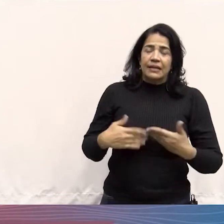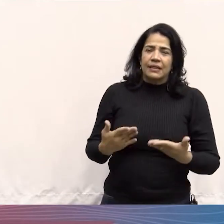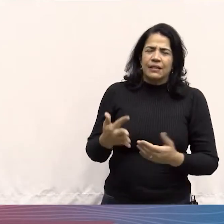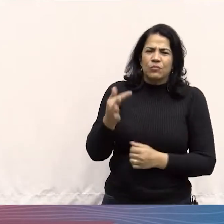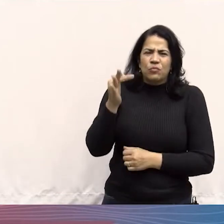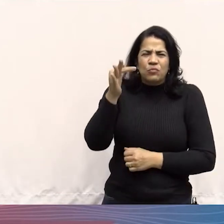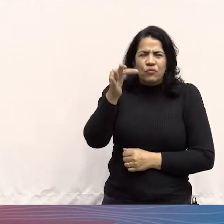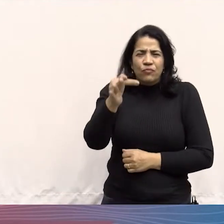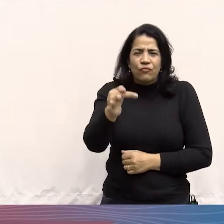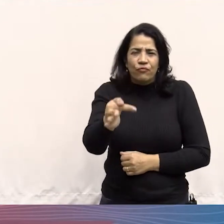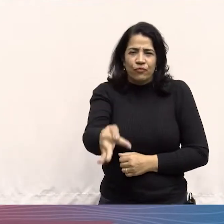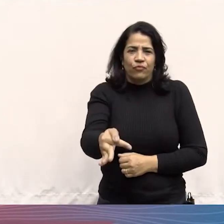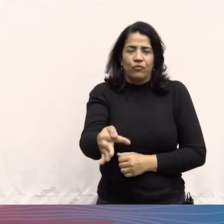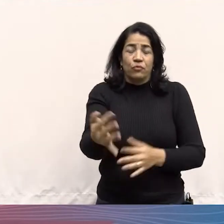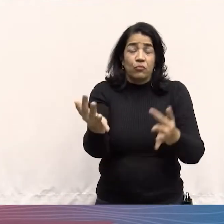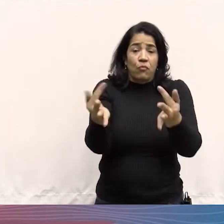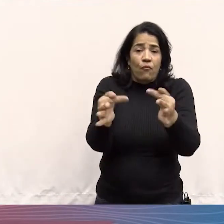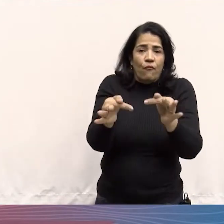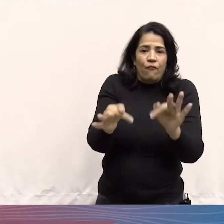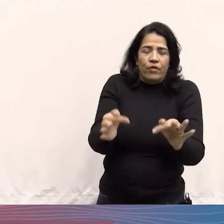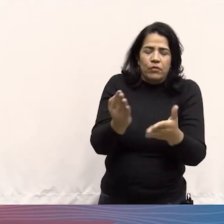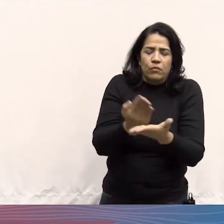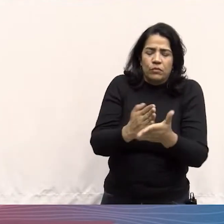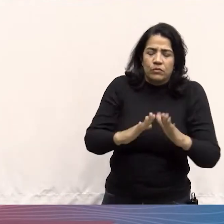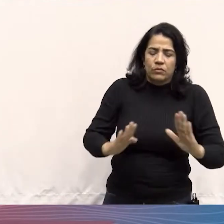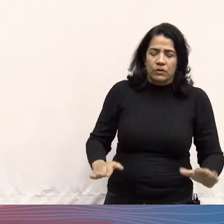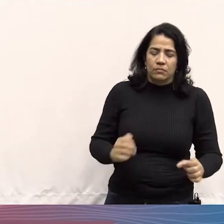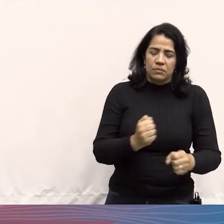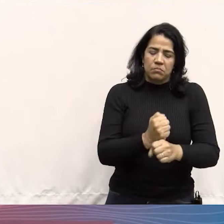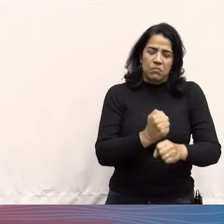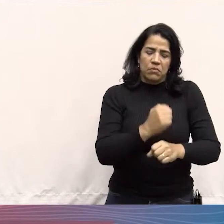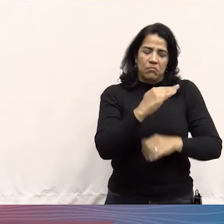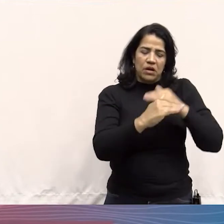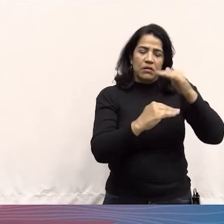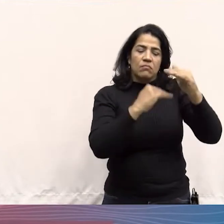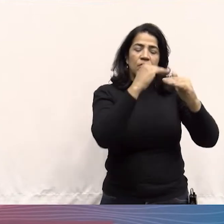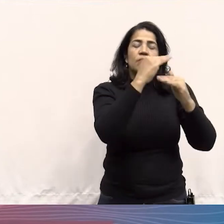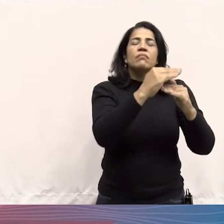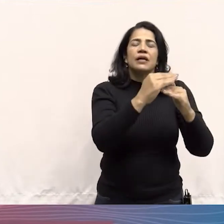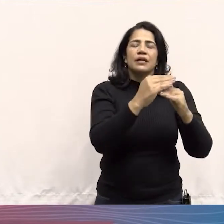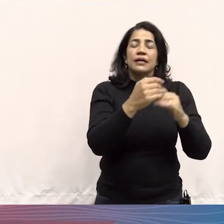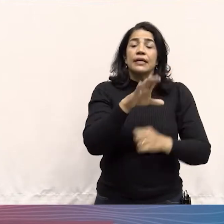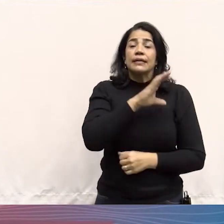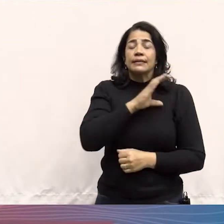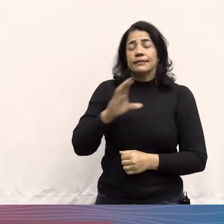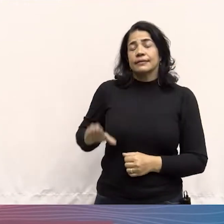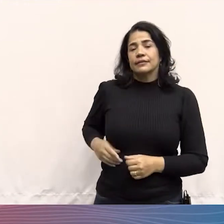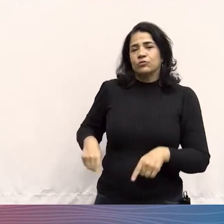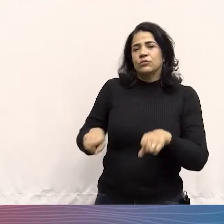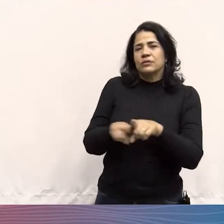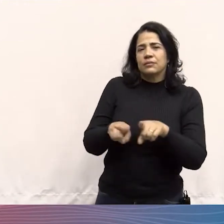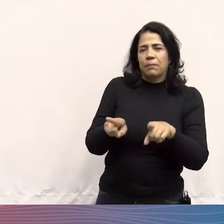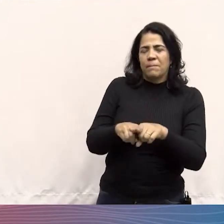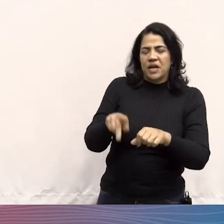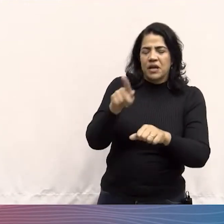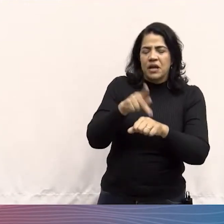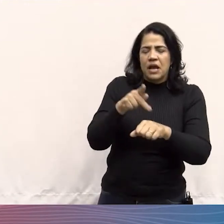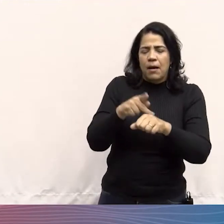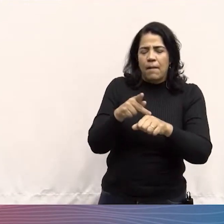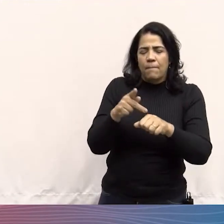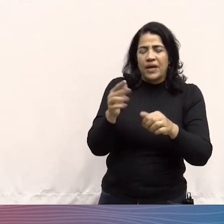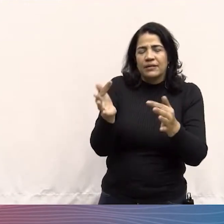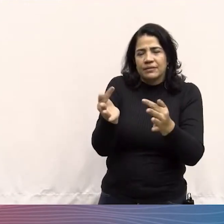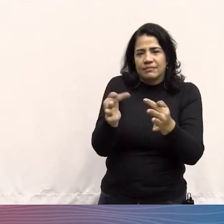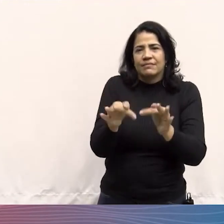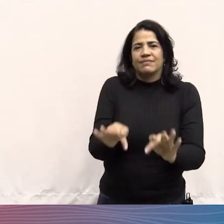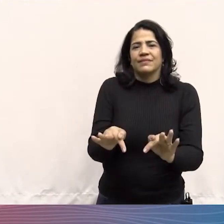edificação, Cristo também será a pedra de remate. Amém? Então mostra que